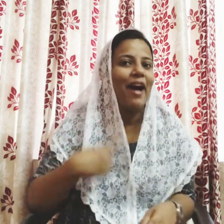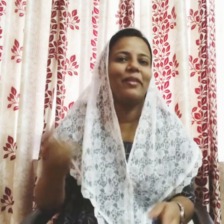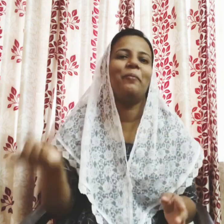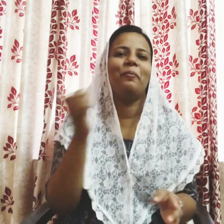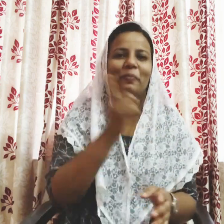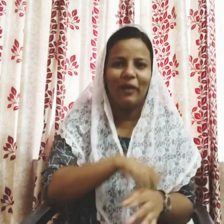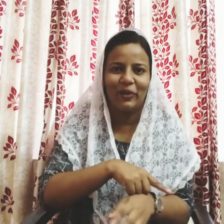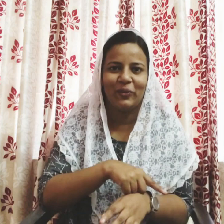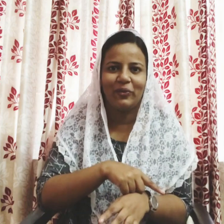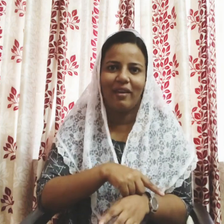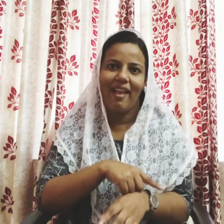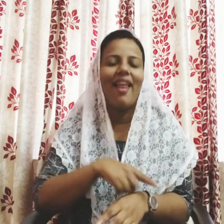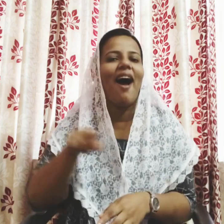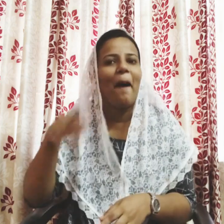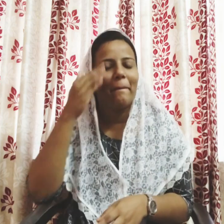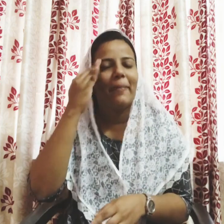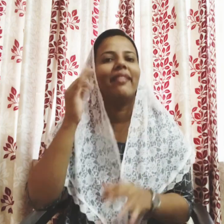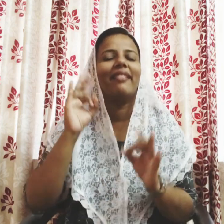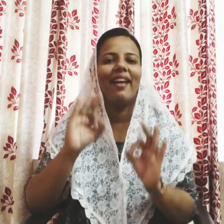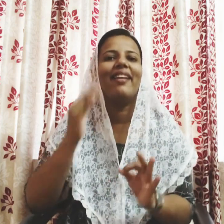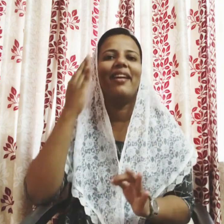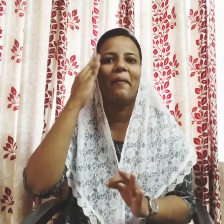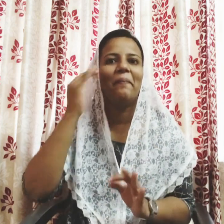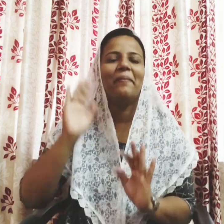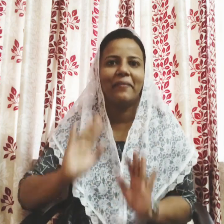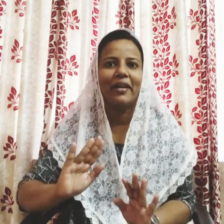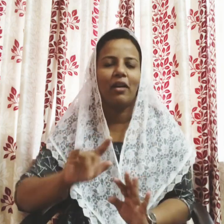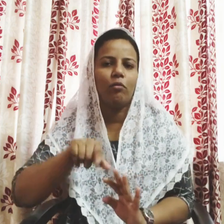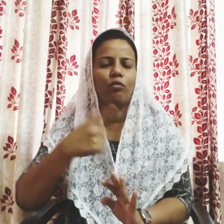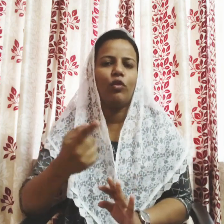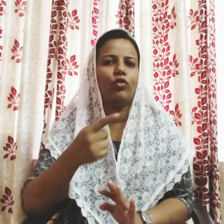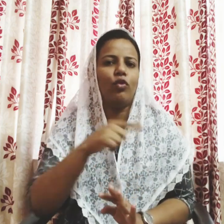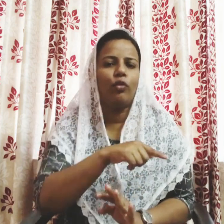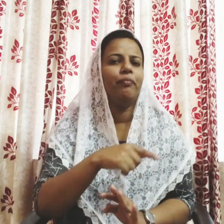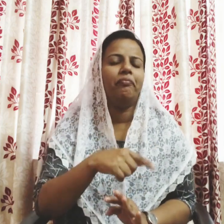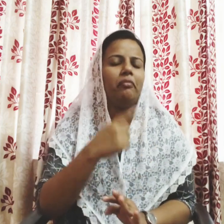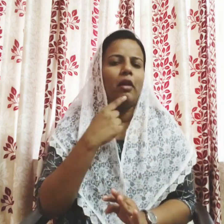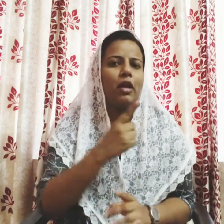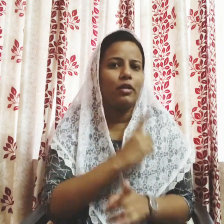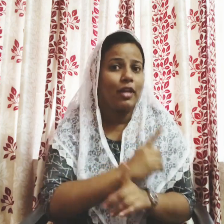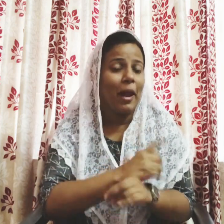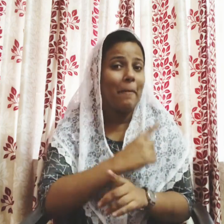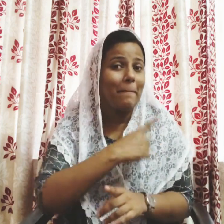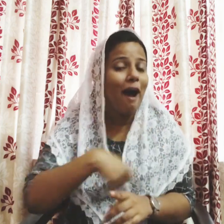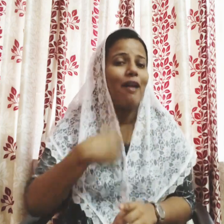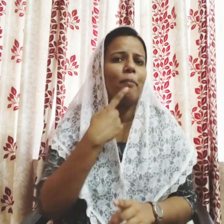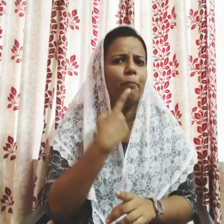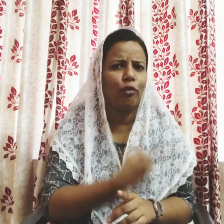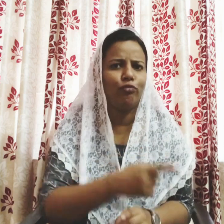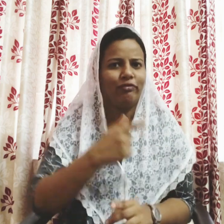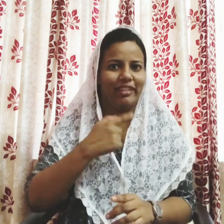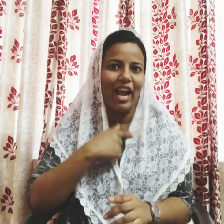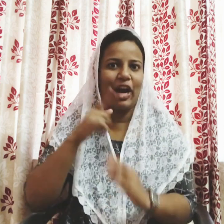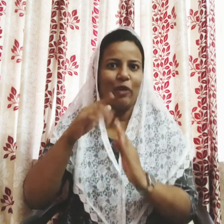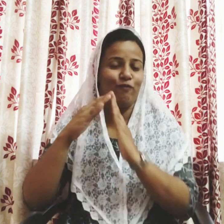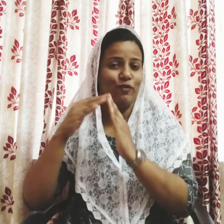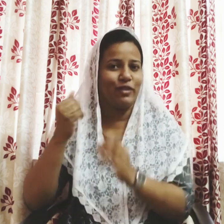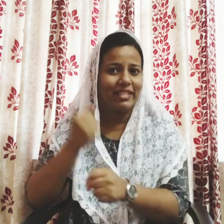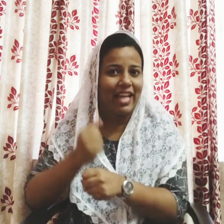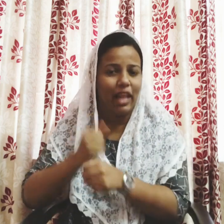യജമാനനായതുകൊണ്ട് ഈ ദാസി അല്ലെങ്കിൽ ഈ ജോലിക്കാരെക്കൊച്ച് എന്തു പറഞ്ഞത്, അമേൻ, യജമാനോട് പറഞ്ഞു കൊടുത്തത് അല്ലെങ്കിൽ യജമാനത്തിയോട് പറഞ്ഞത്, അമേൻ, ഞങ്ങളുടെ നാട്ടിലൊരു